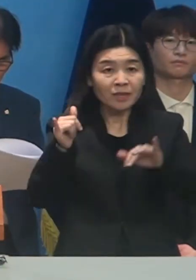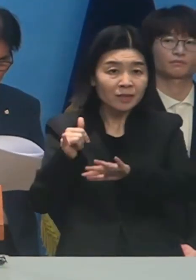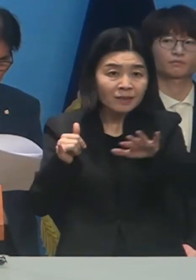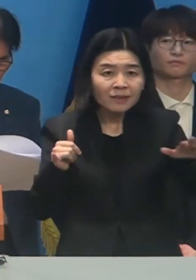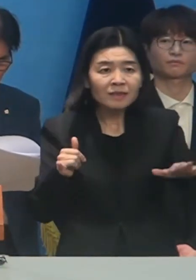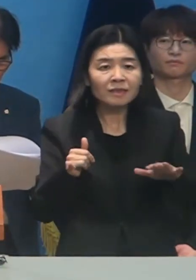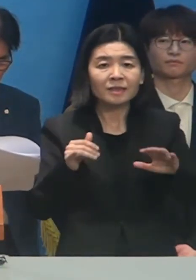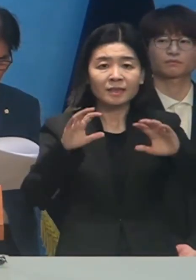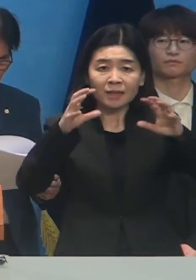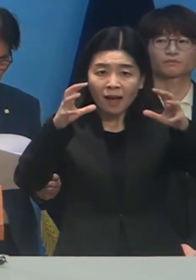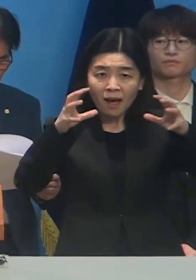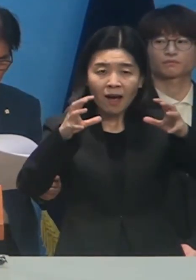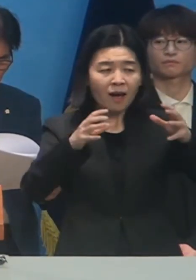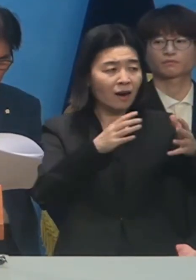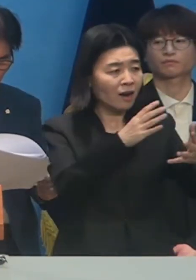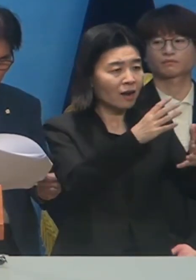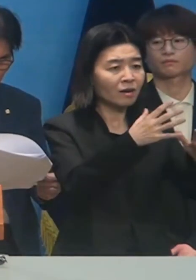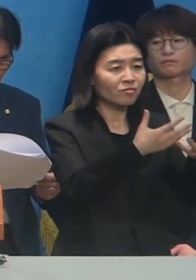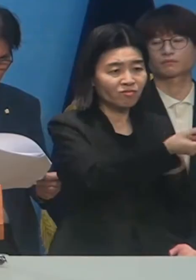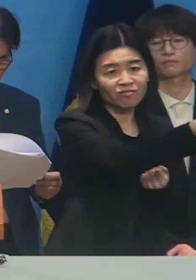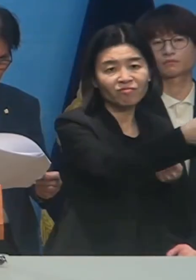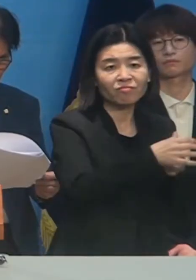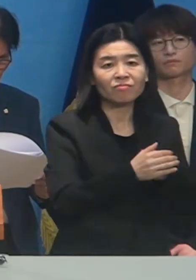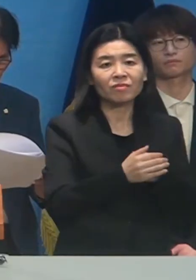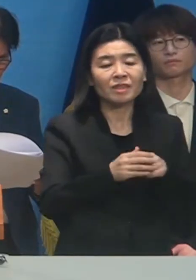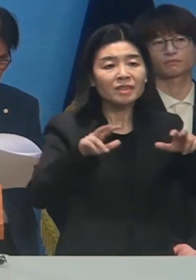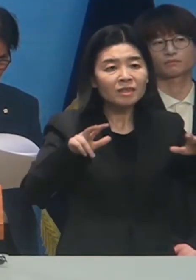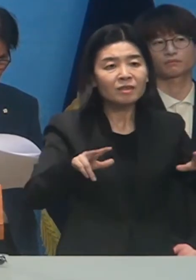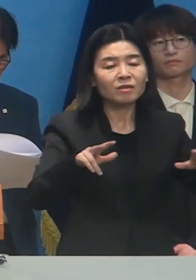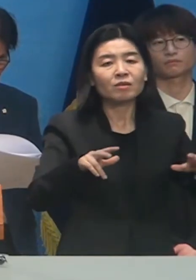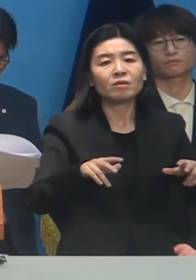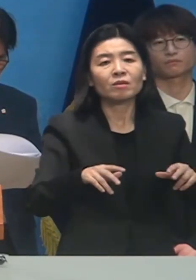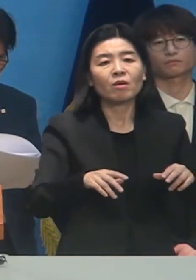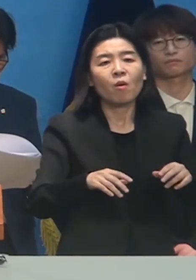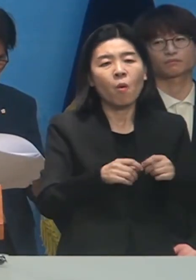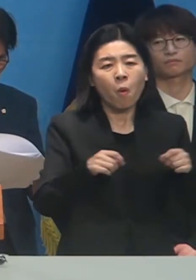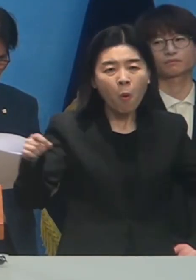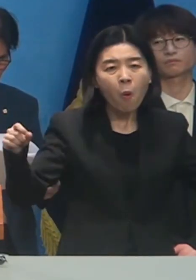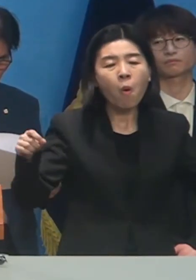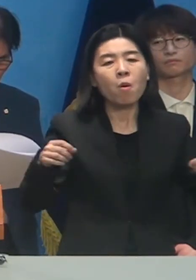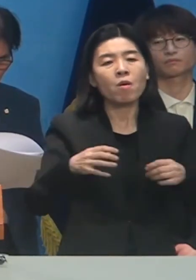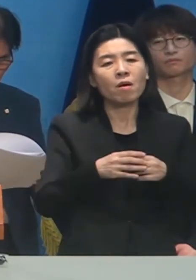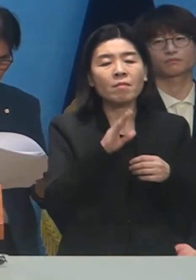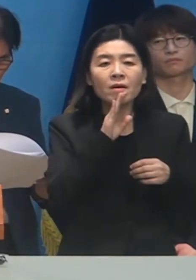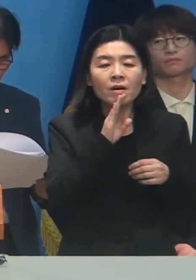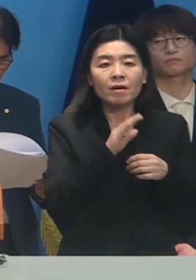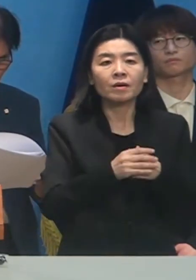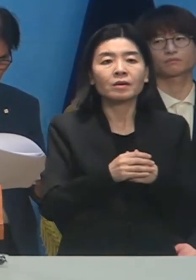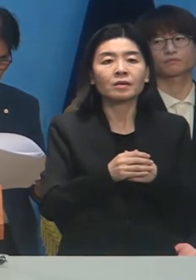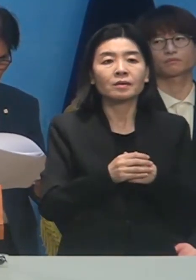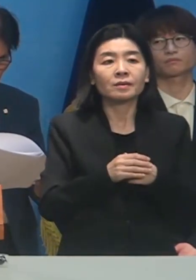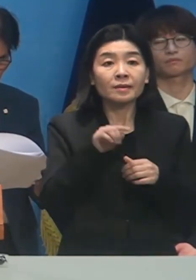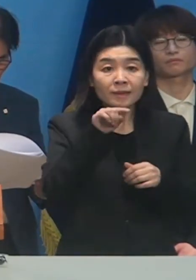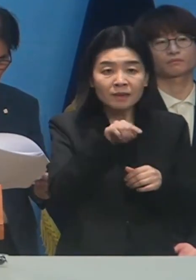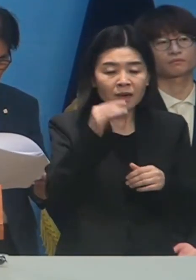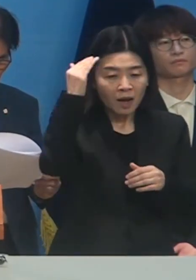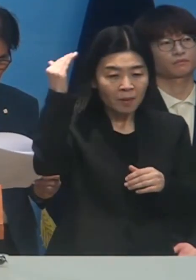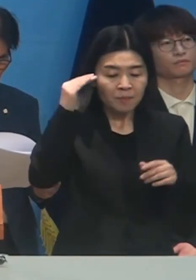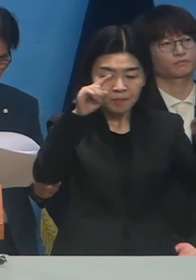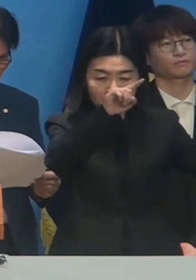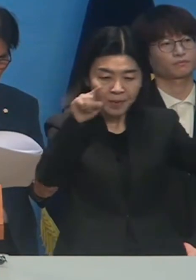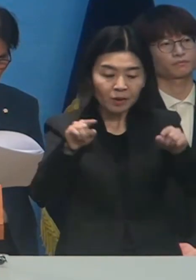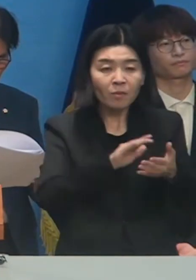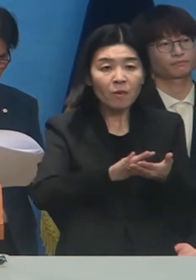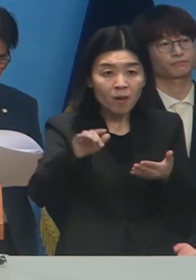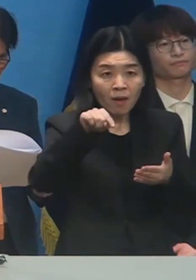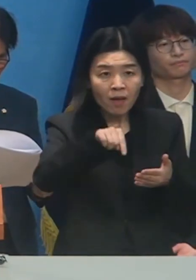나라가 분단되고 오랜 시간이 지난 후 등장하였습니다. 그러나 그것은 한반도의